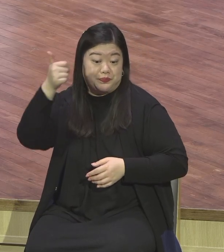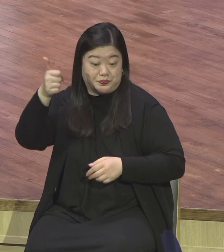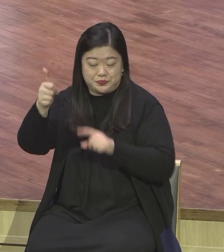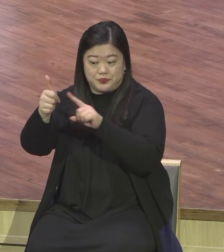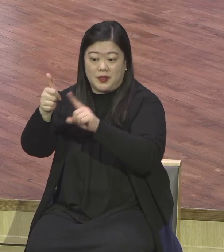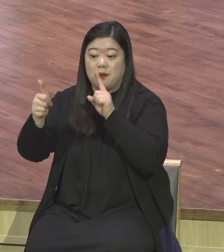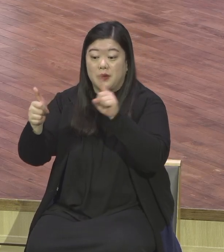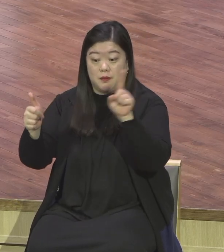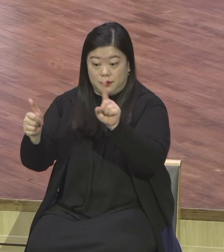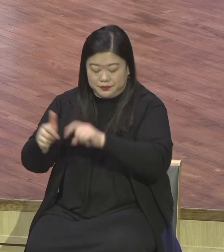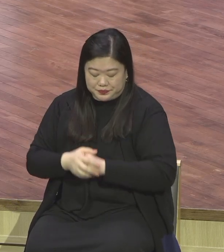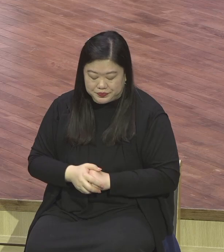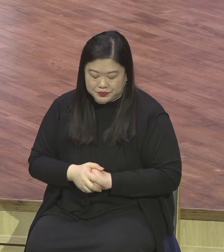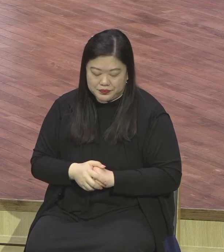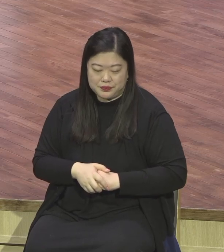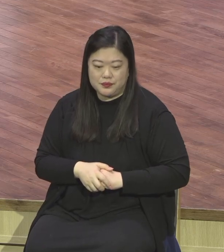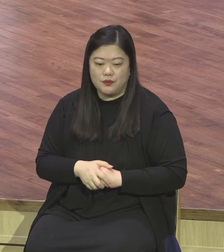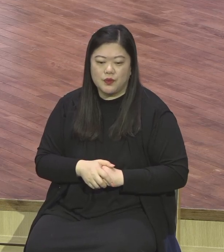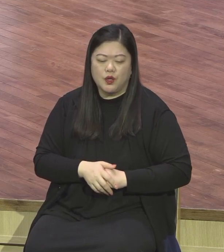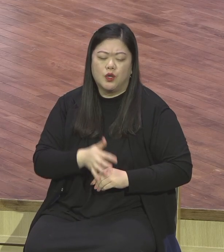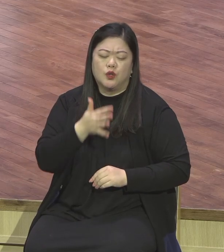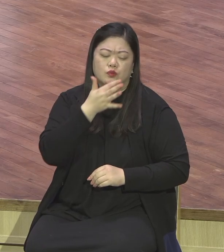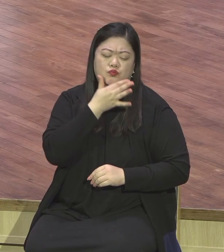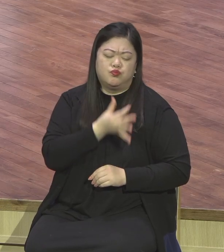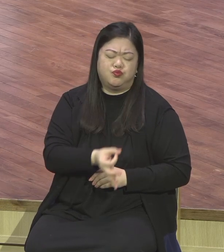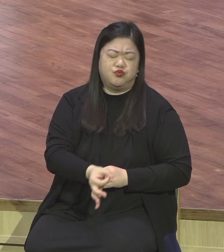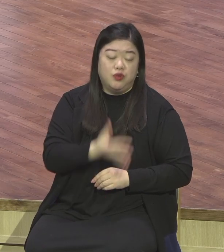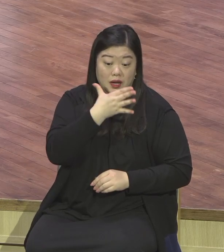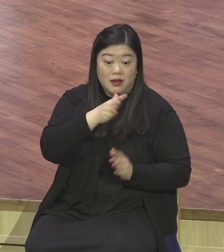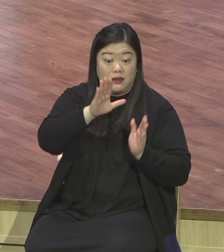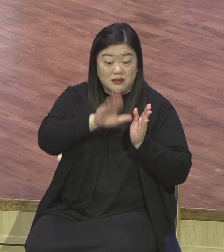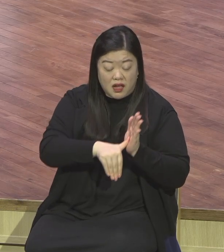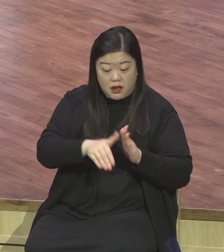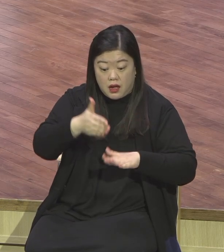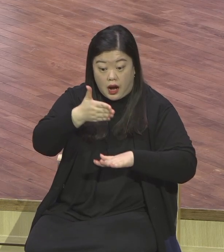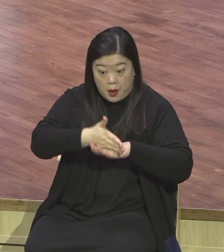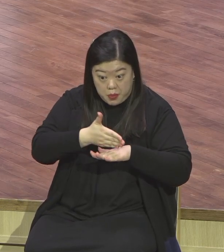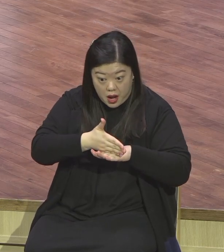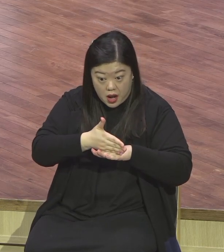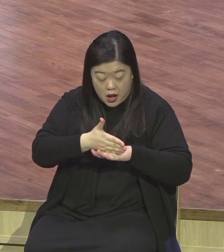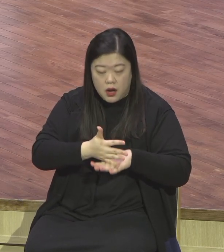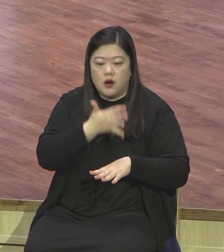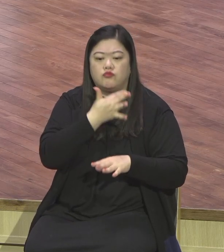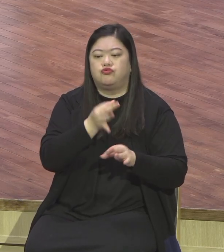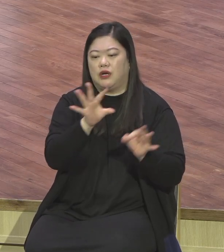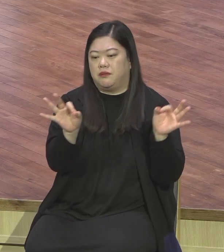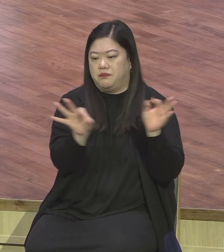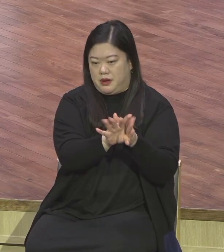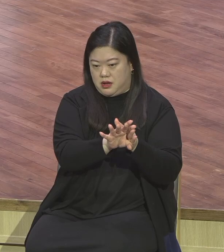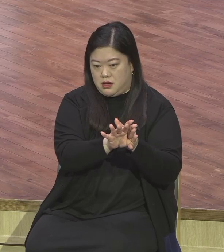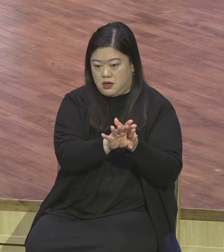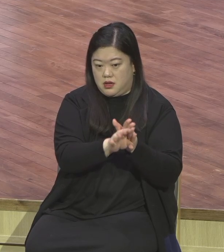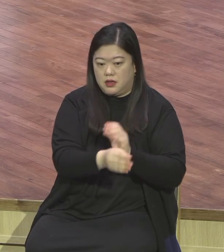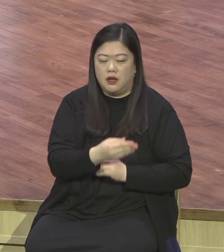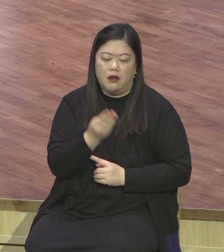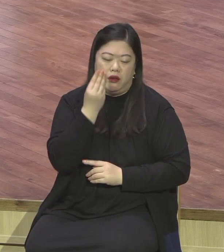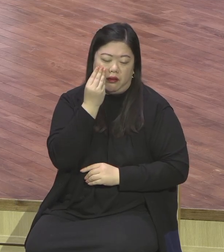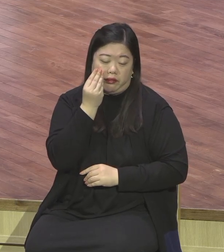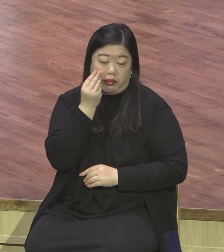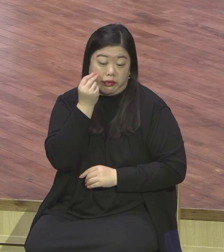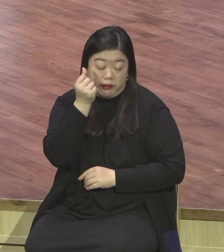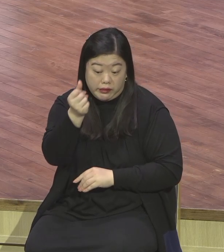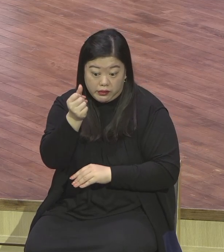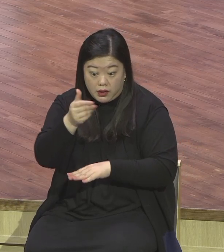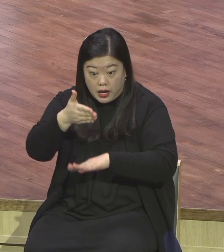불행할 때 감사하면 불행이 끝나고 형통할 때 감사하면 형통이